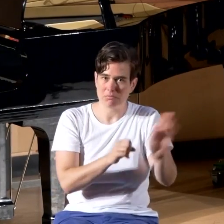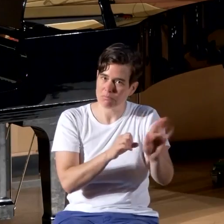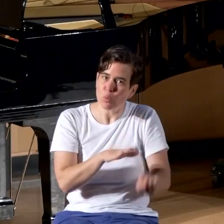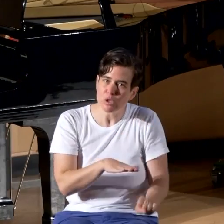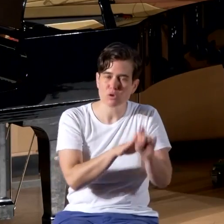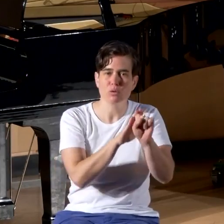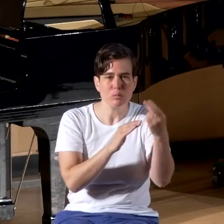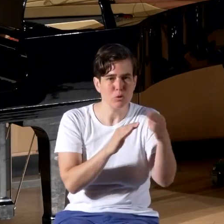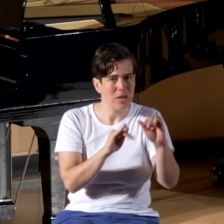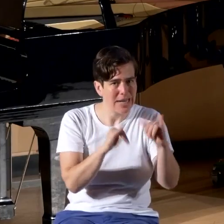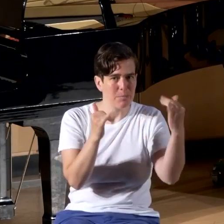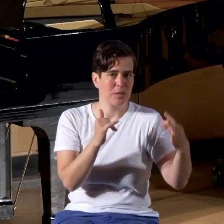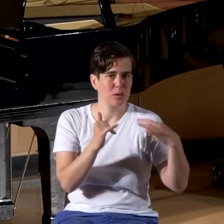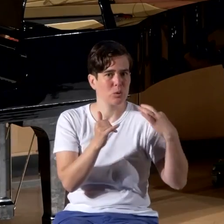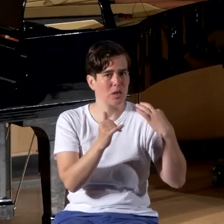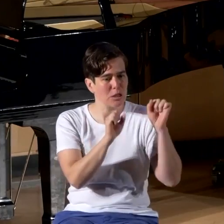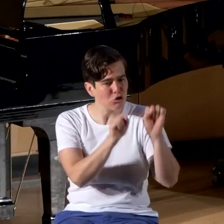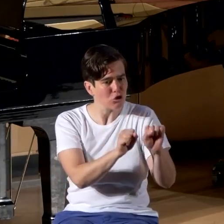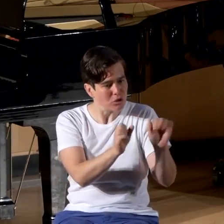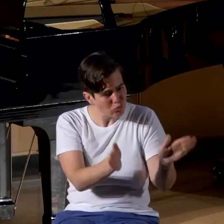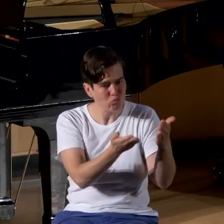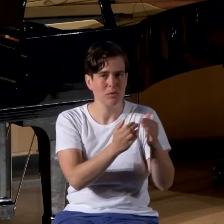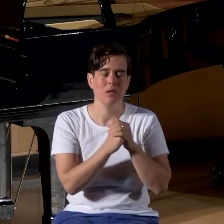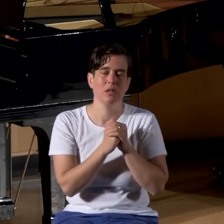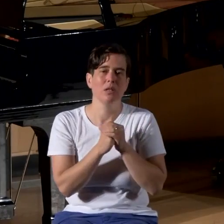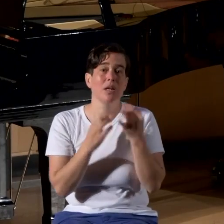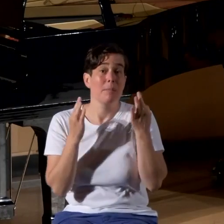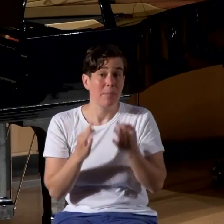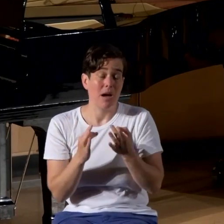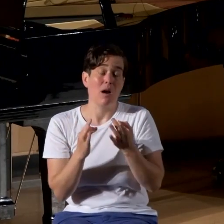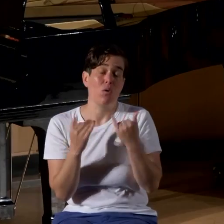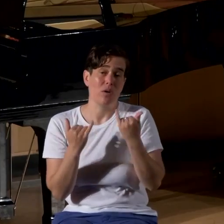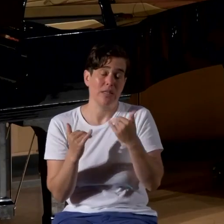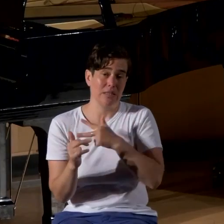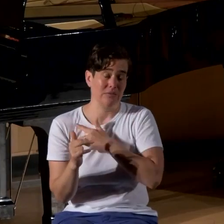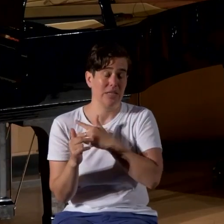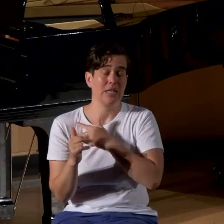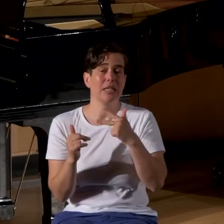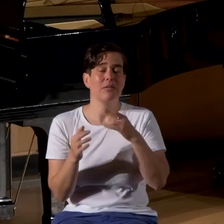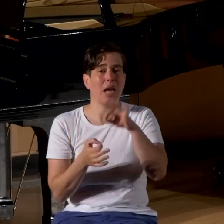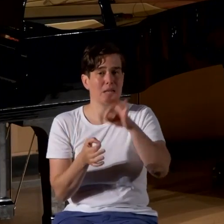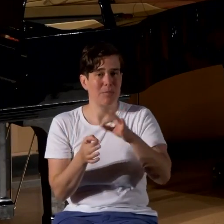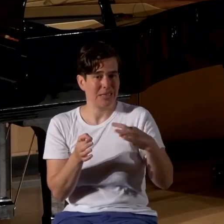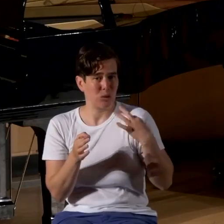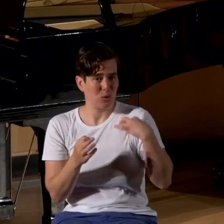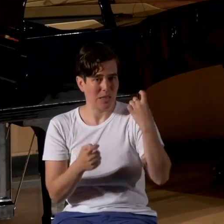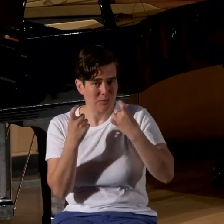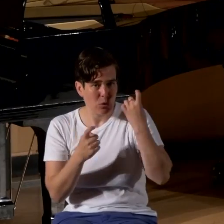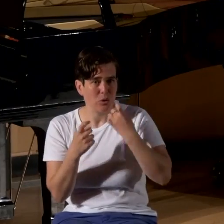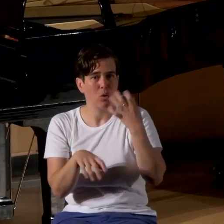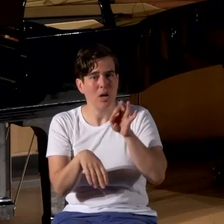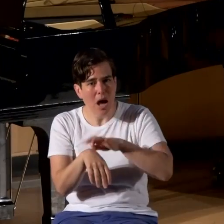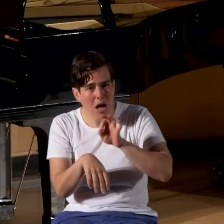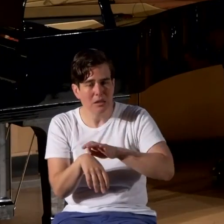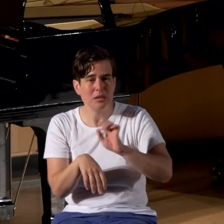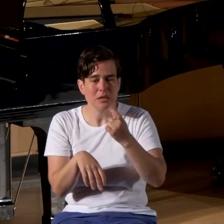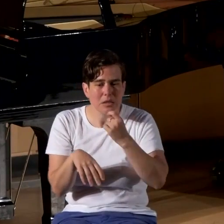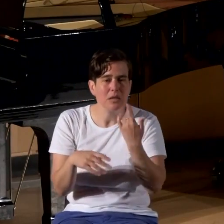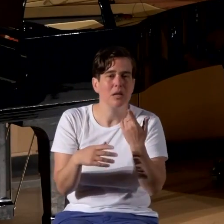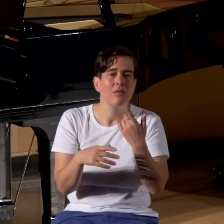hilft, ihr Leben und ihre Gesundheit zu schützen. Wir brauchen endlich eine angemessene Gesundheitsvorsorge von Menschen in